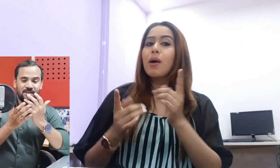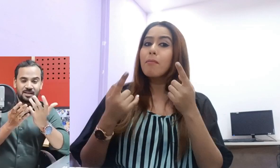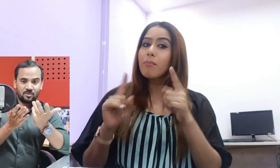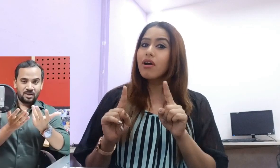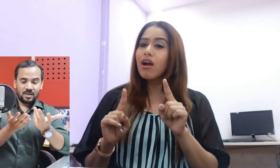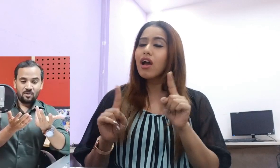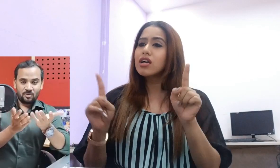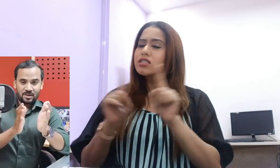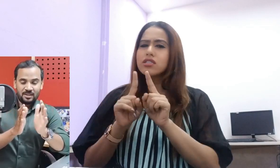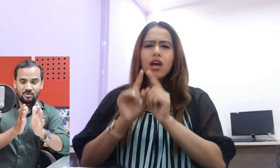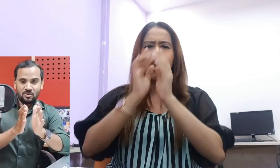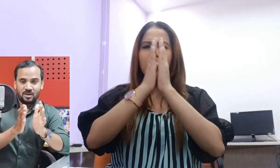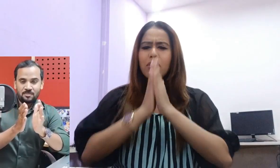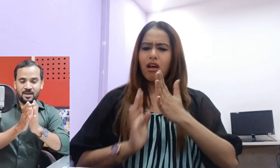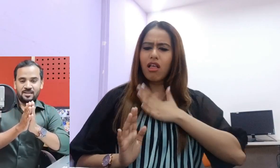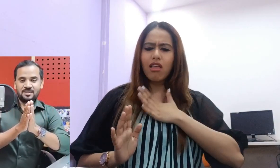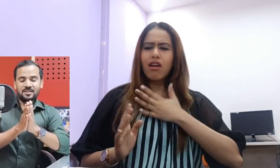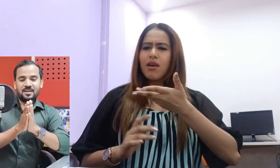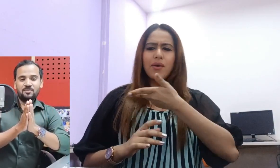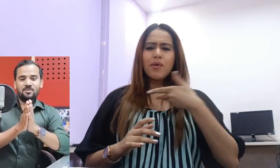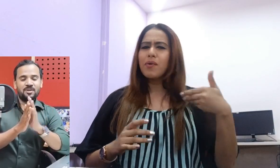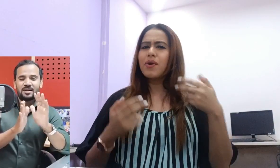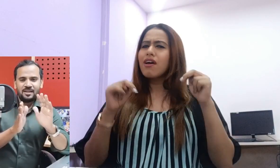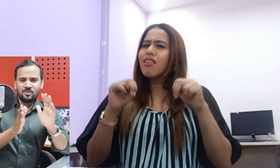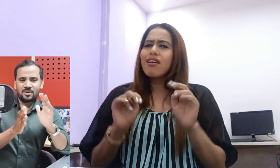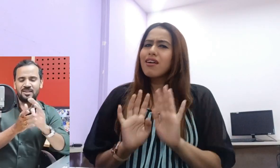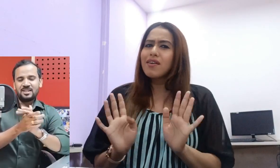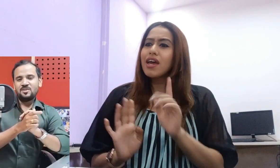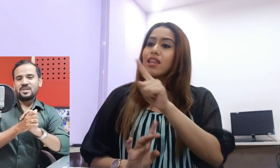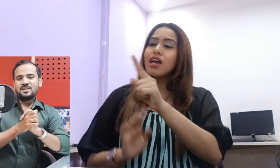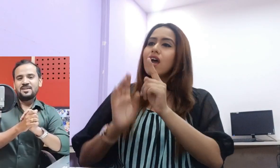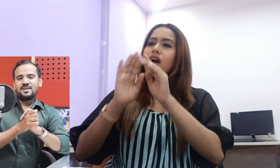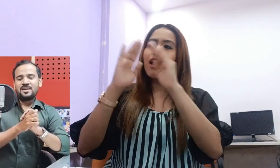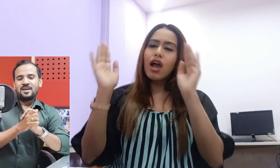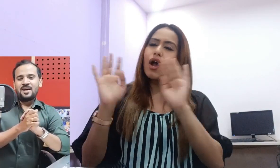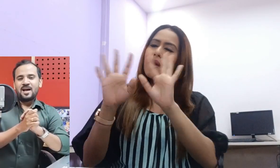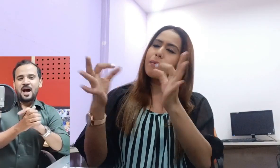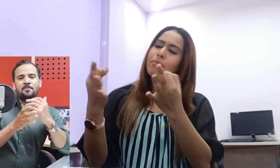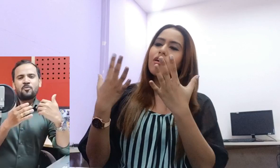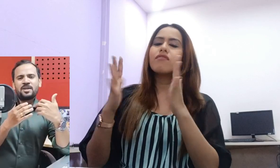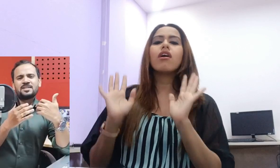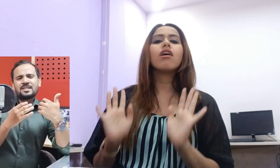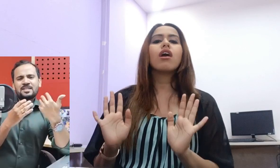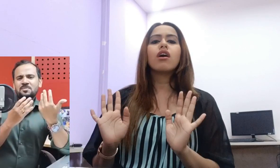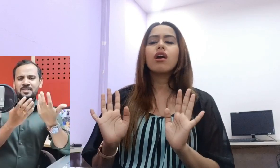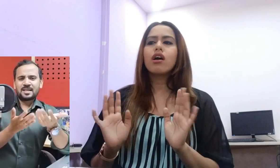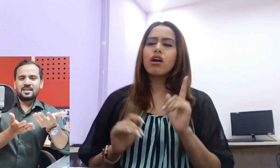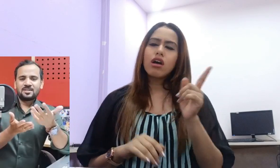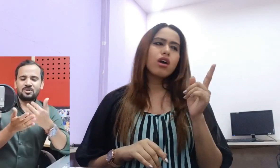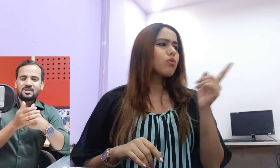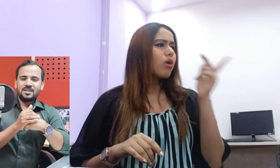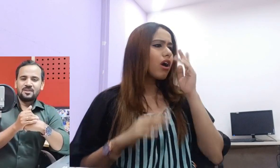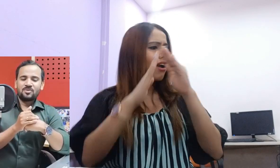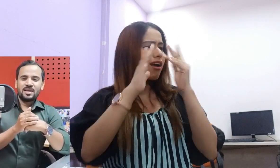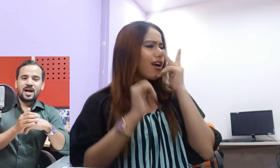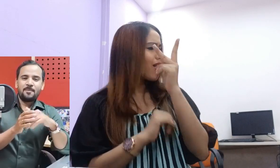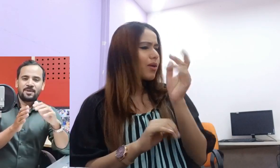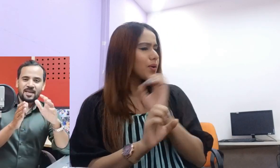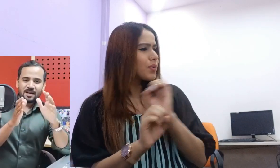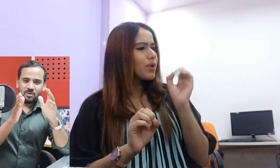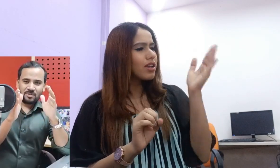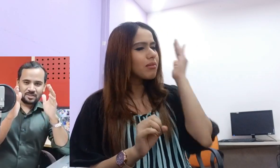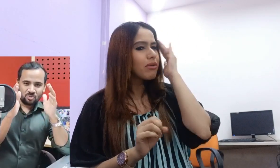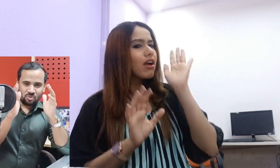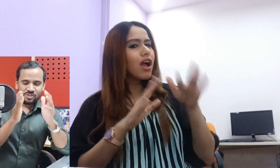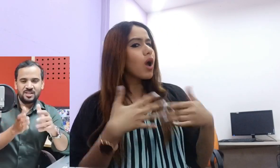ये सर जी डर गए। उन्होंने कहा क्या हुआ, कोई गलती तो नहीं की आपके आदर सत्कार में? उन्होंने कहा नहीं, कोई गलती नहीं हुई, आपको मेरे जैसे किसी भी इंसान की जरूरत नहीं है, क्योंकि